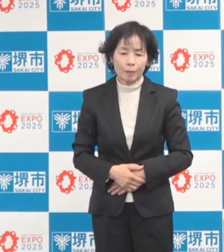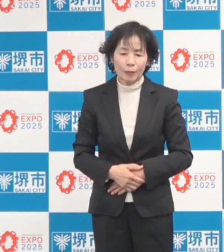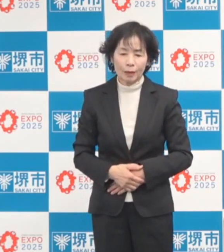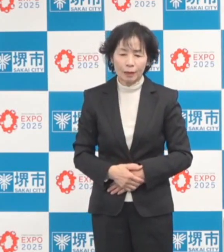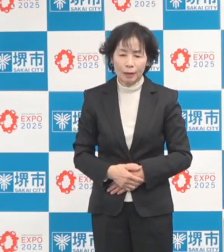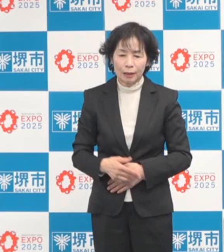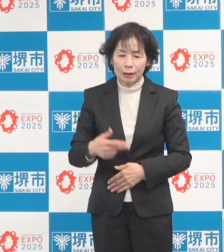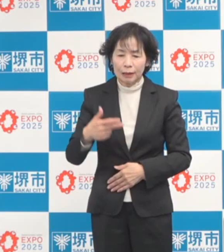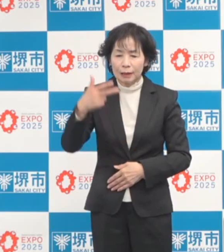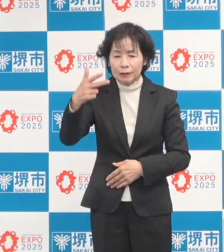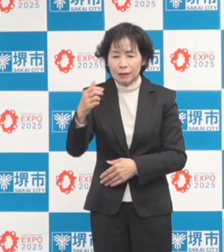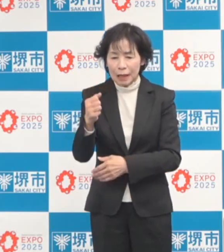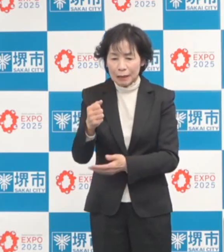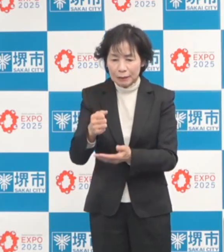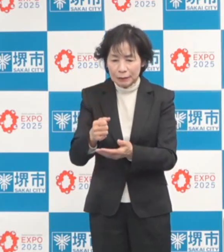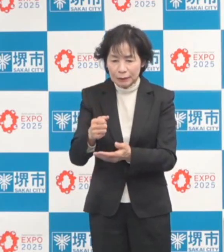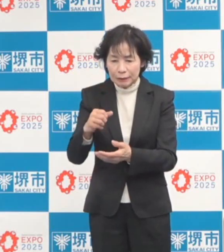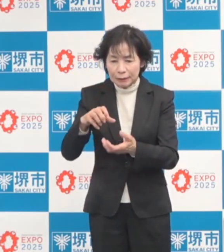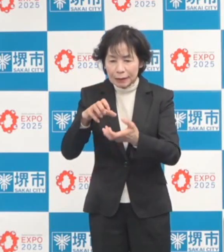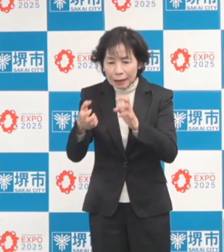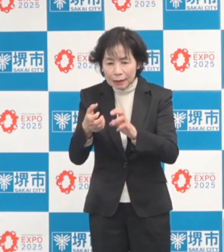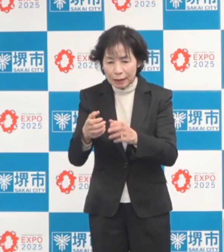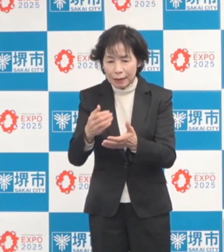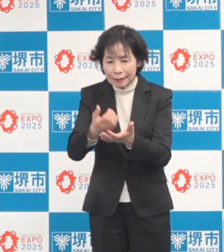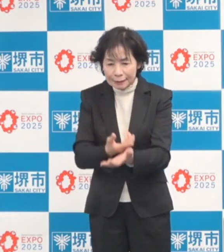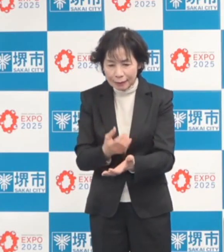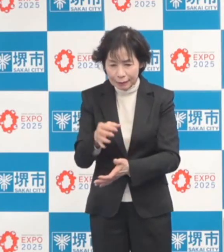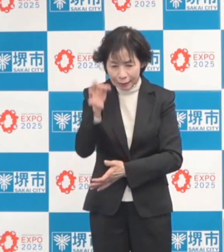はい、資産残高の見通しについてです。